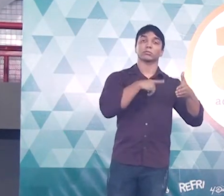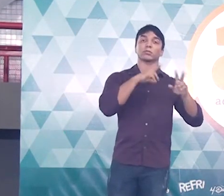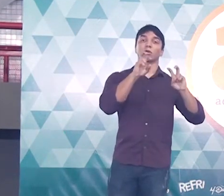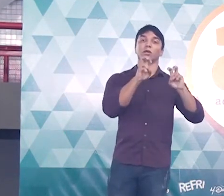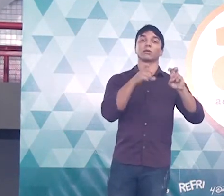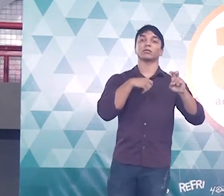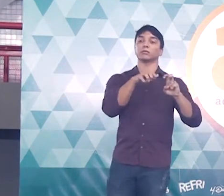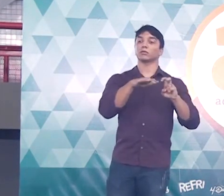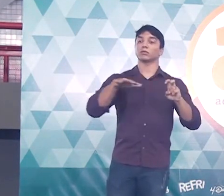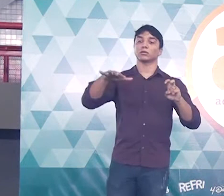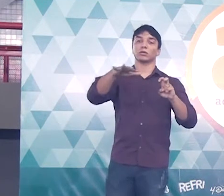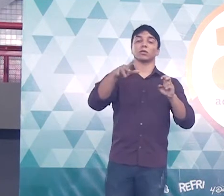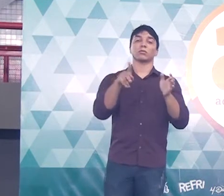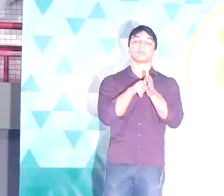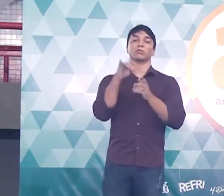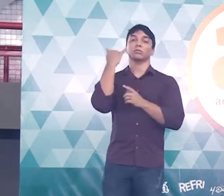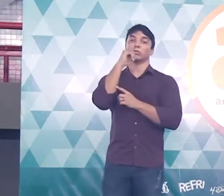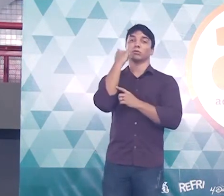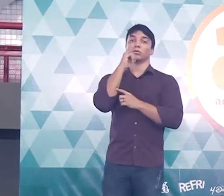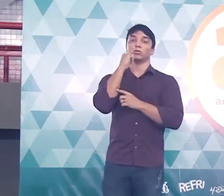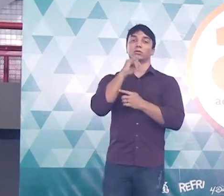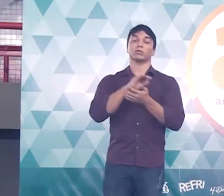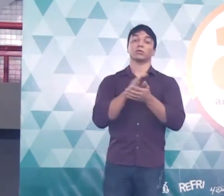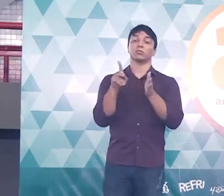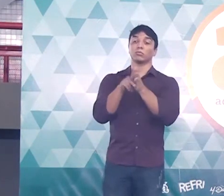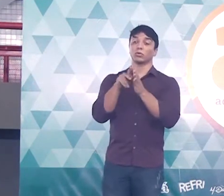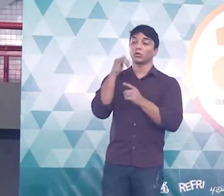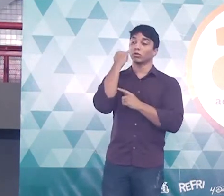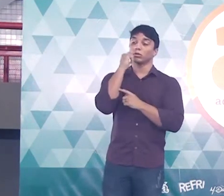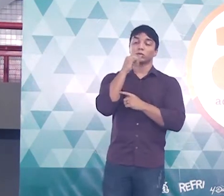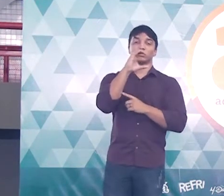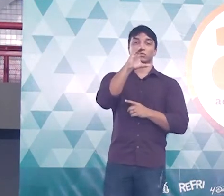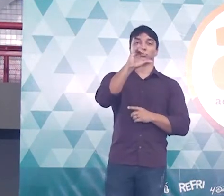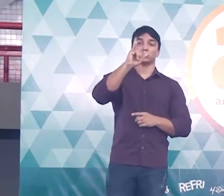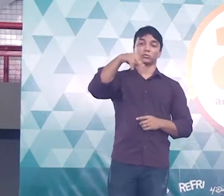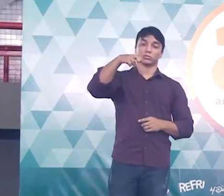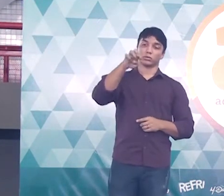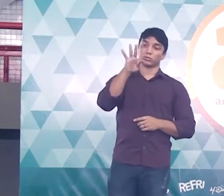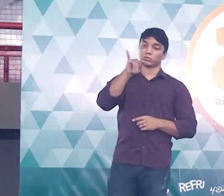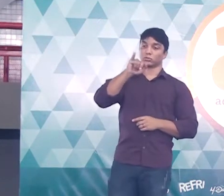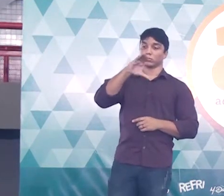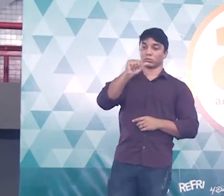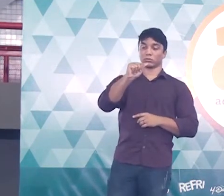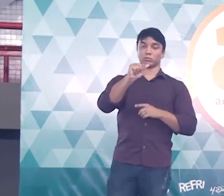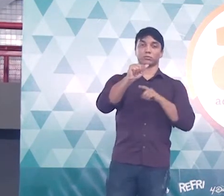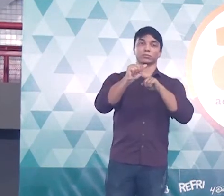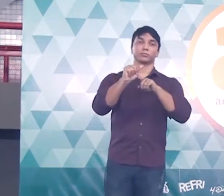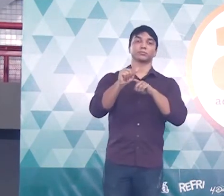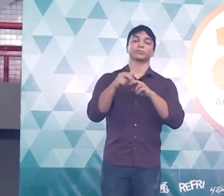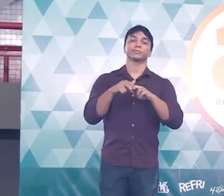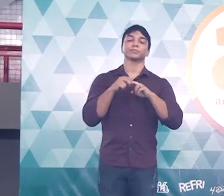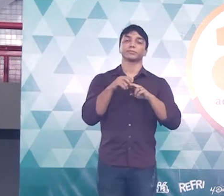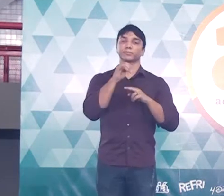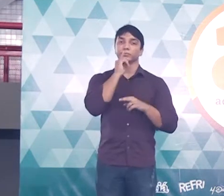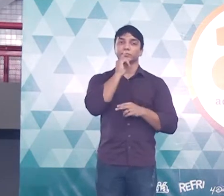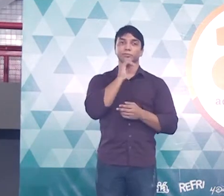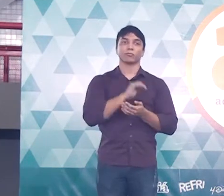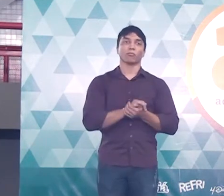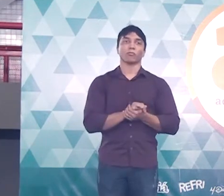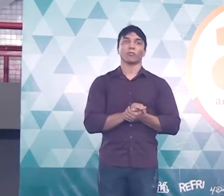uma relação com uma energia, no caso, a energia cinética média. Então, interessante, quando a gente diz assim, por